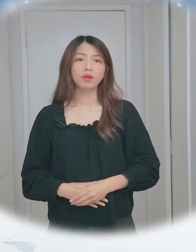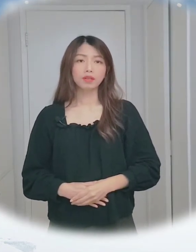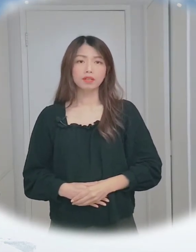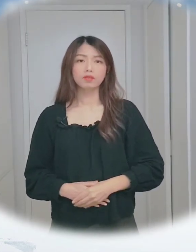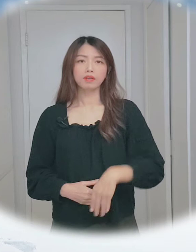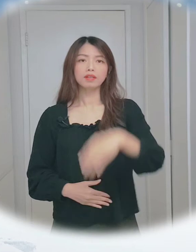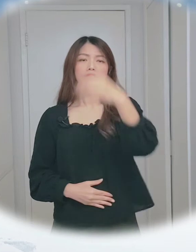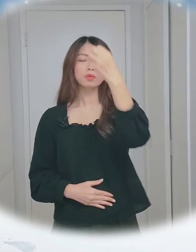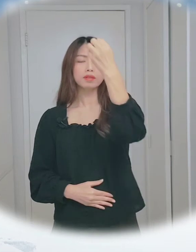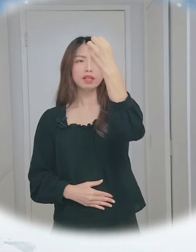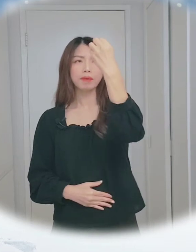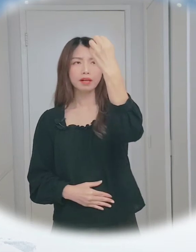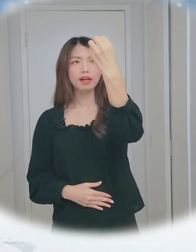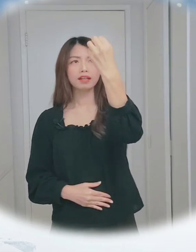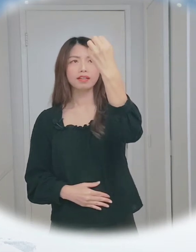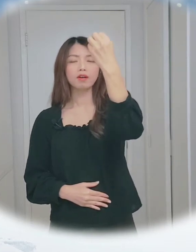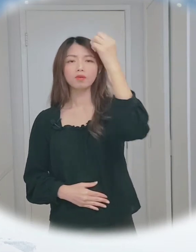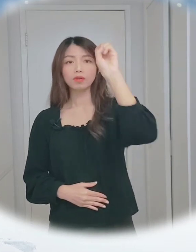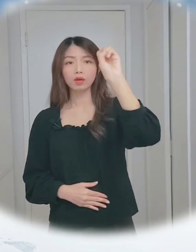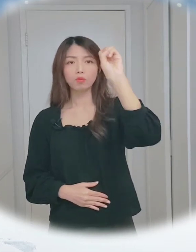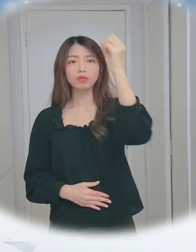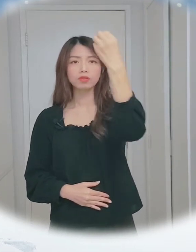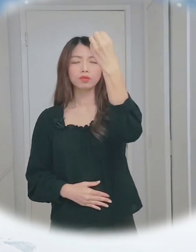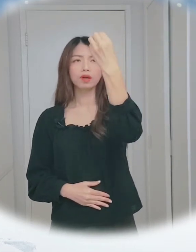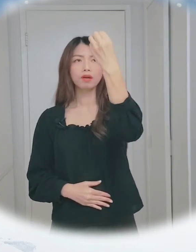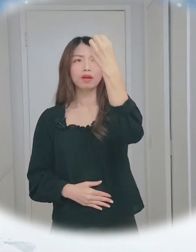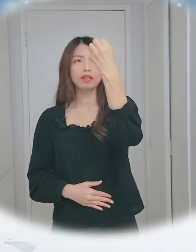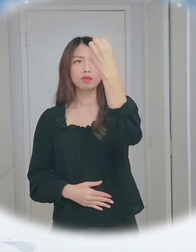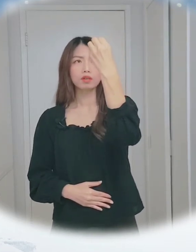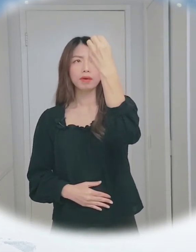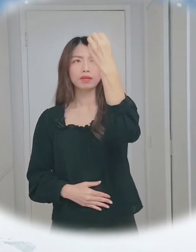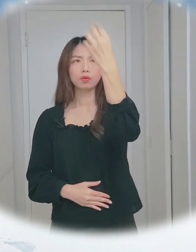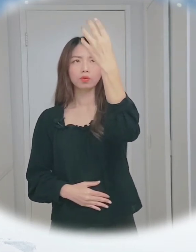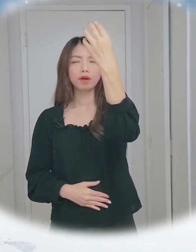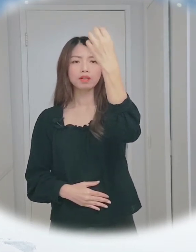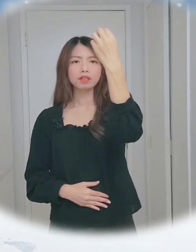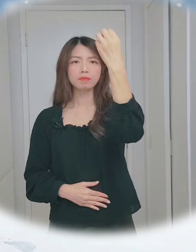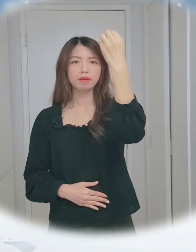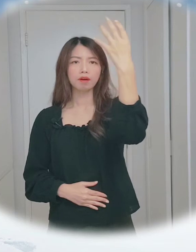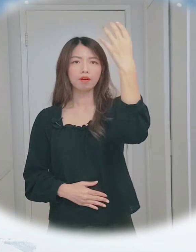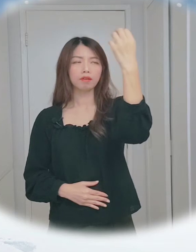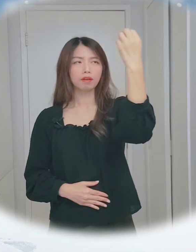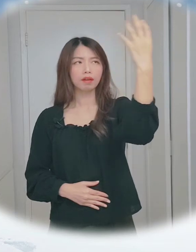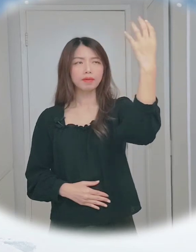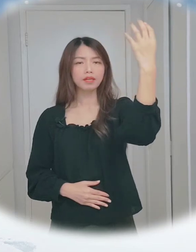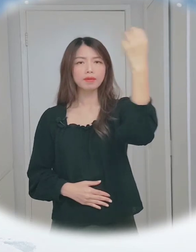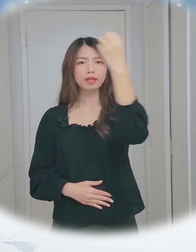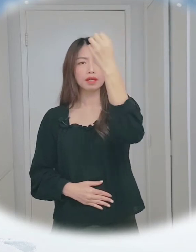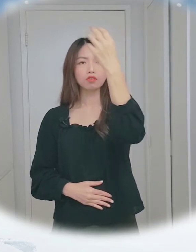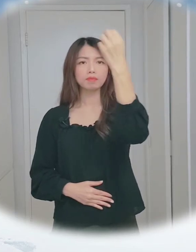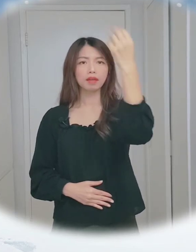일단 별이라고 하는 뜻의 수어는 손등이 밖을 향하게 해서 손 약간 오므려주시고요. 여기서 반 정도 펼치시면서 이렇게